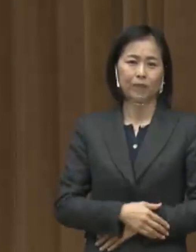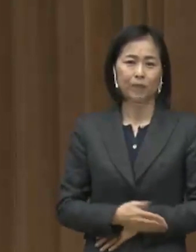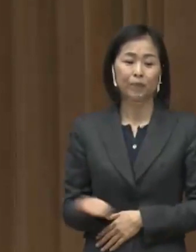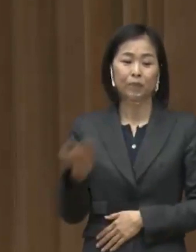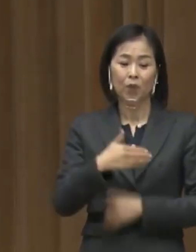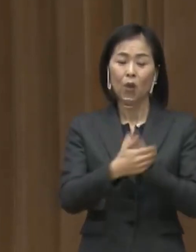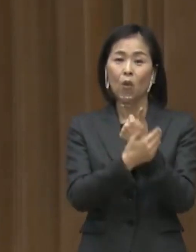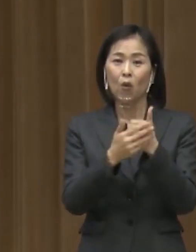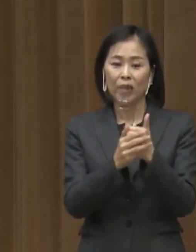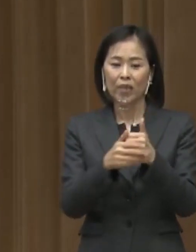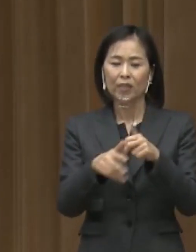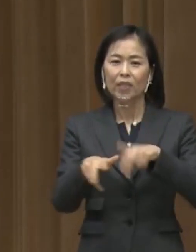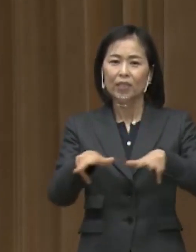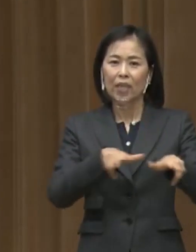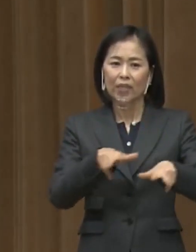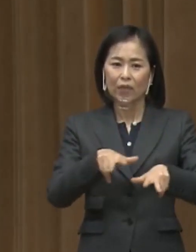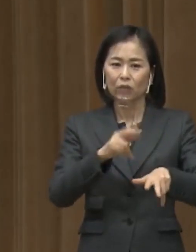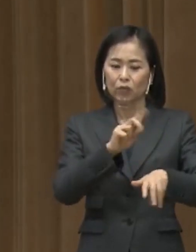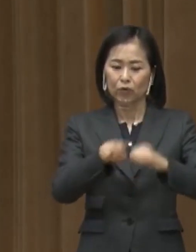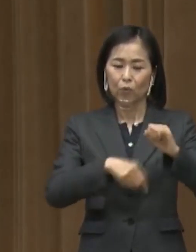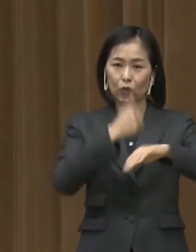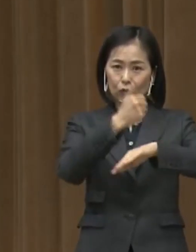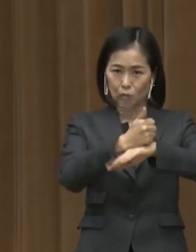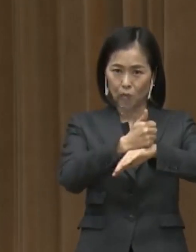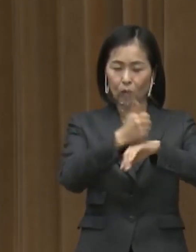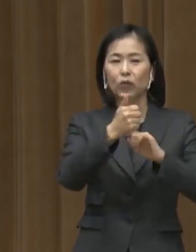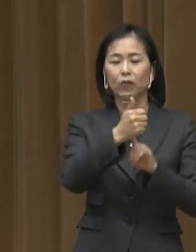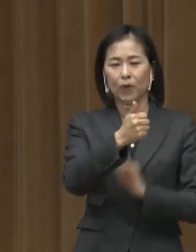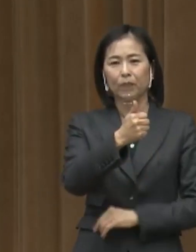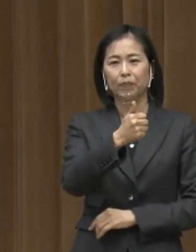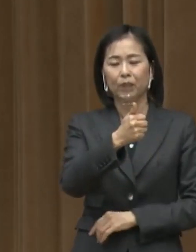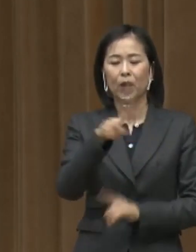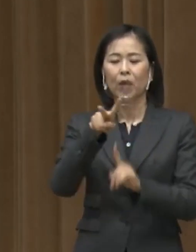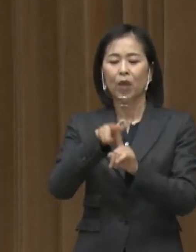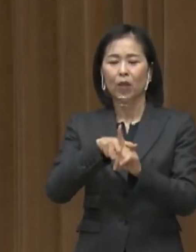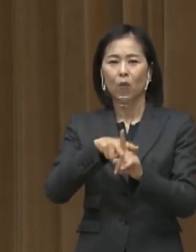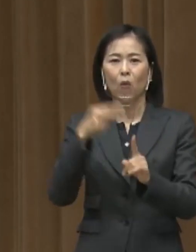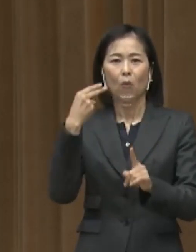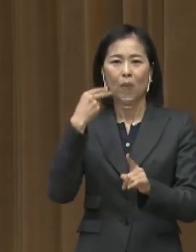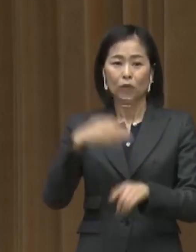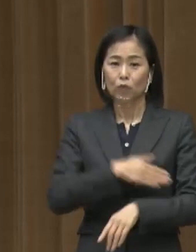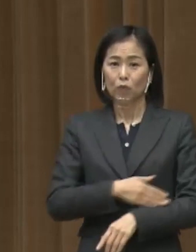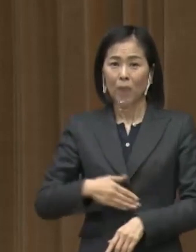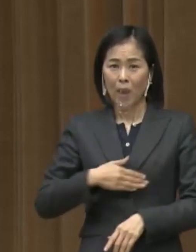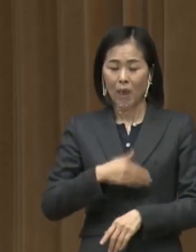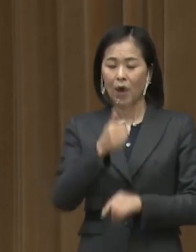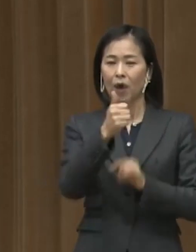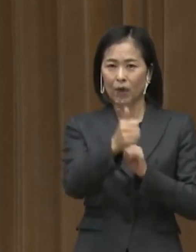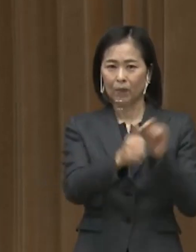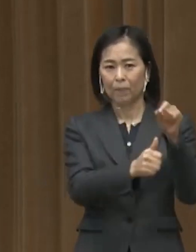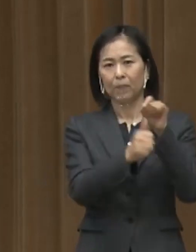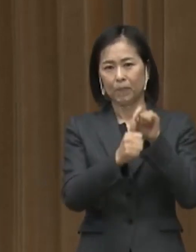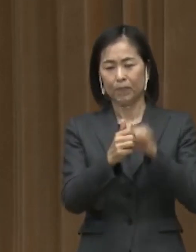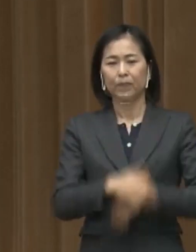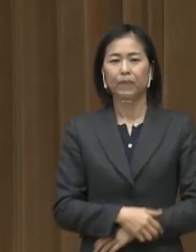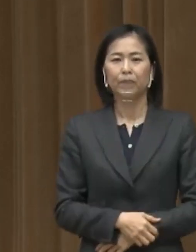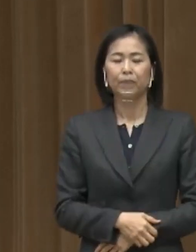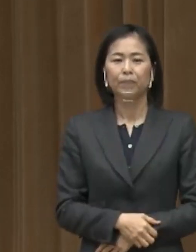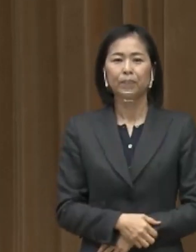健政策局長には、保健医療部副部長の小松原誠を登用します。